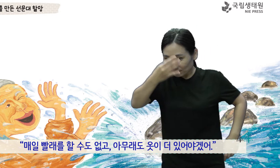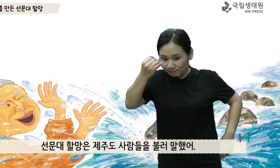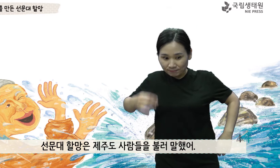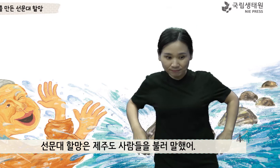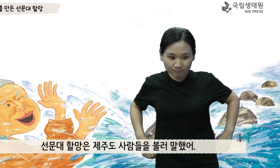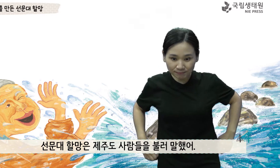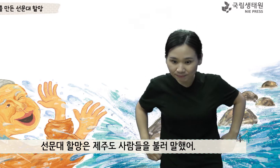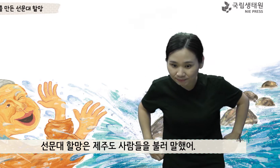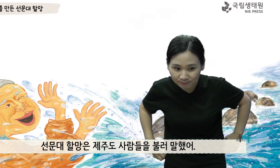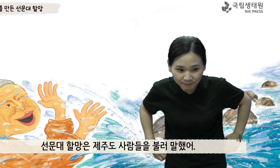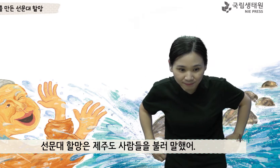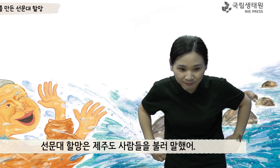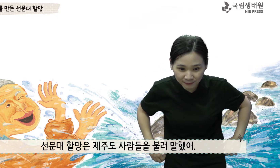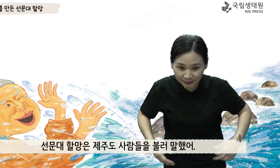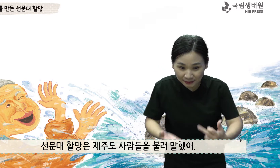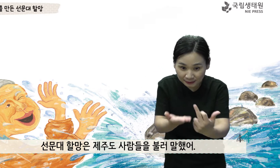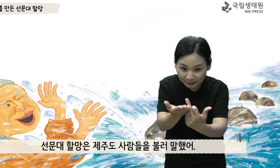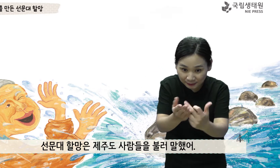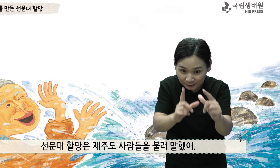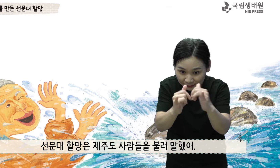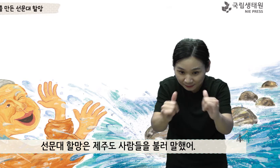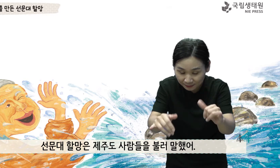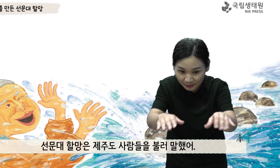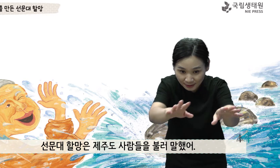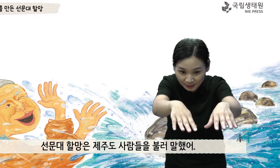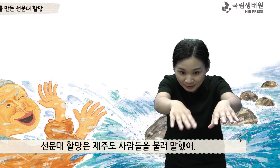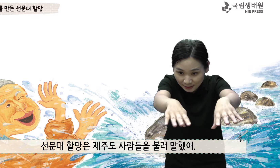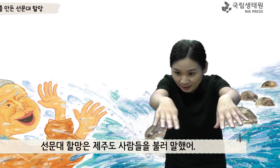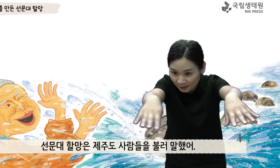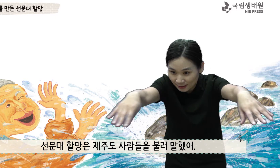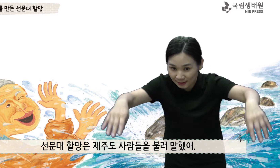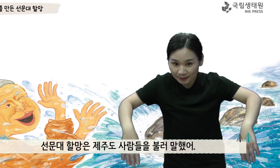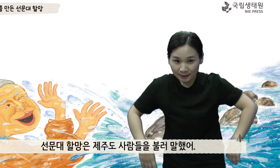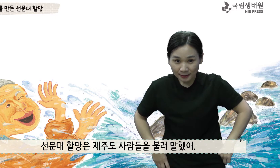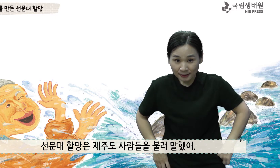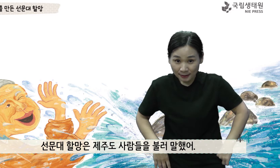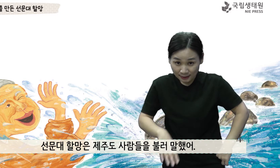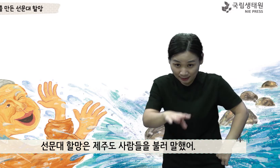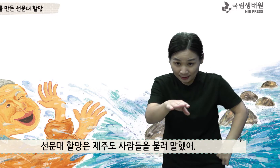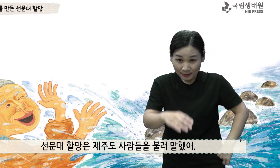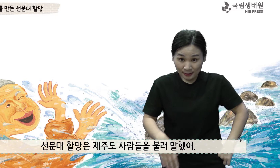섬문대 할망은 제주도 사람들을 불러 말했어.